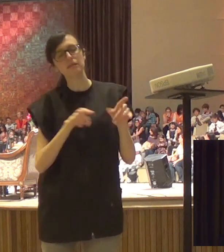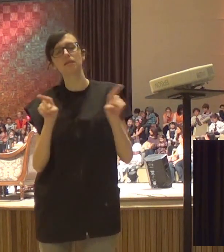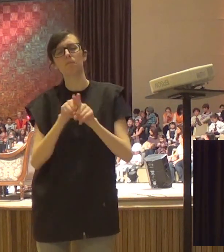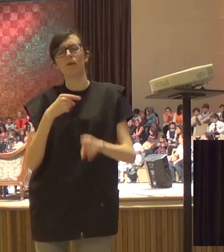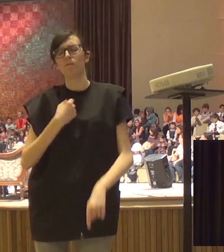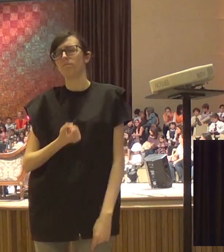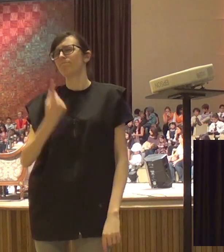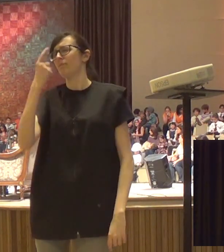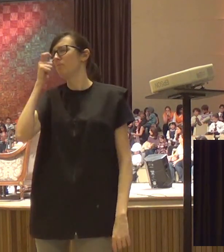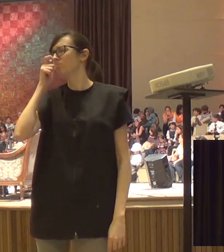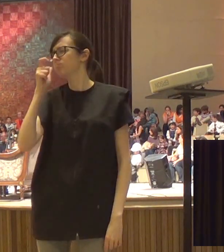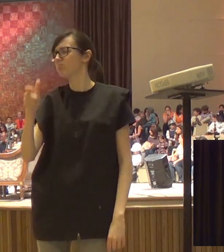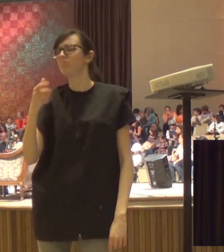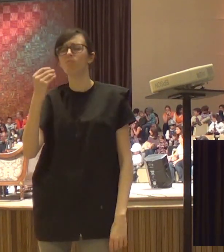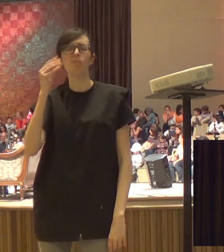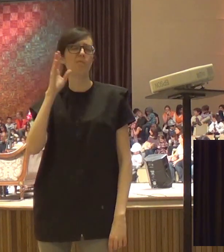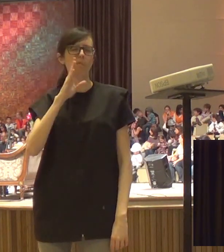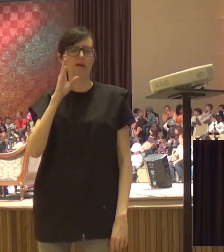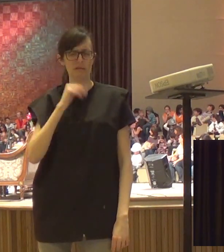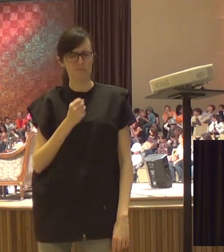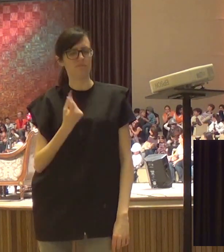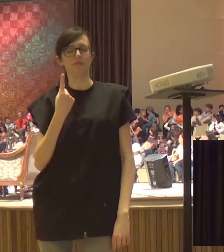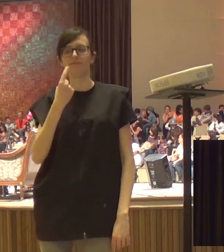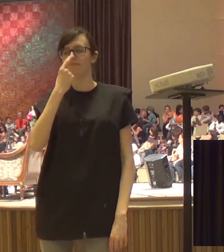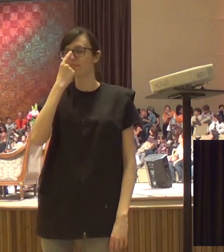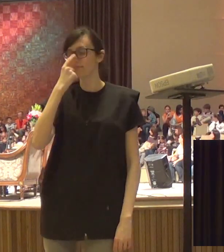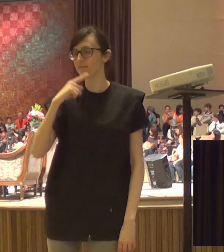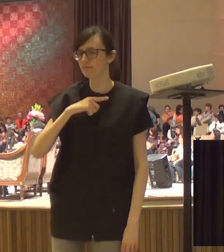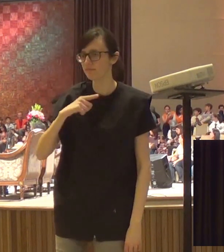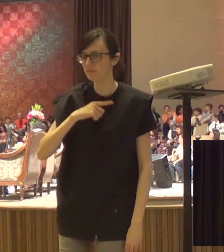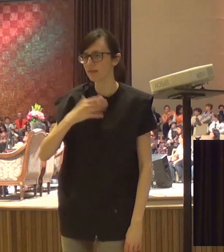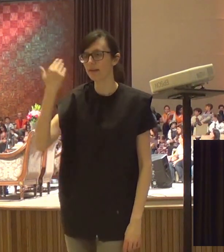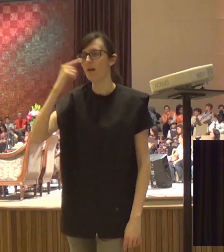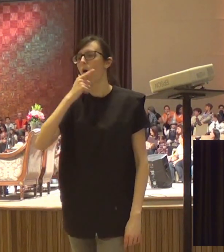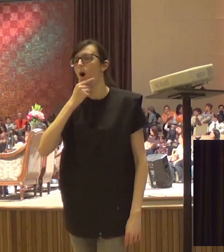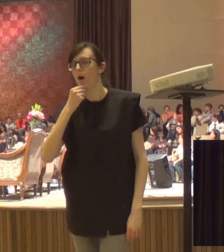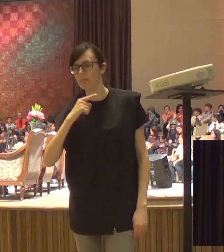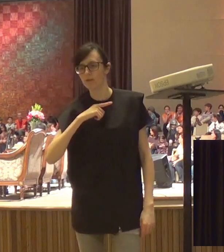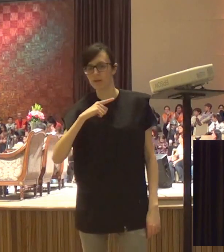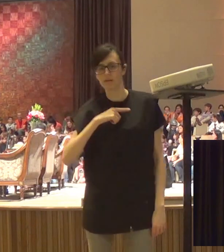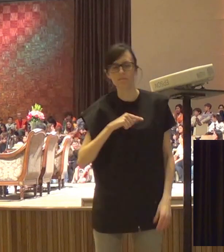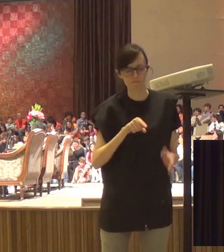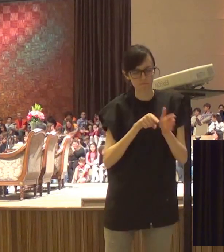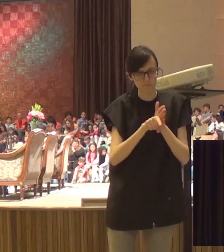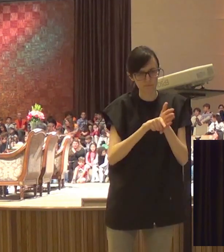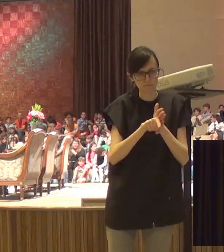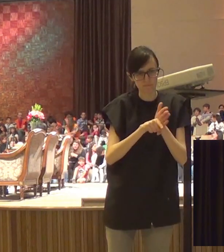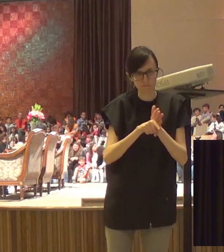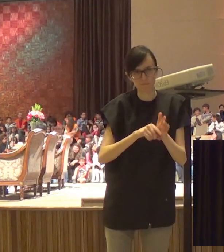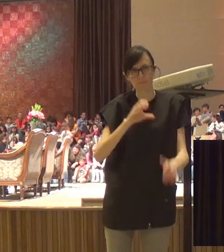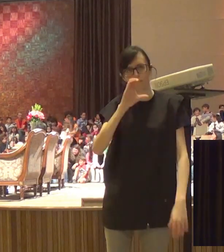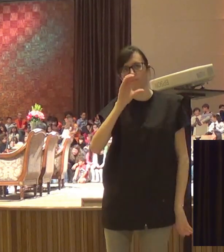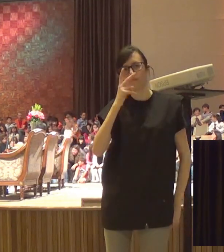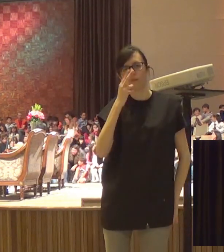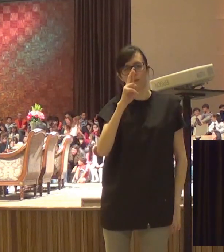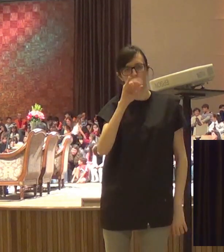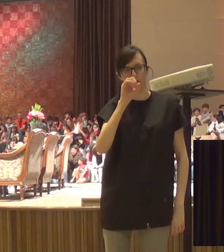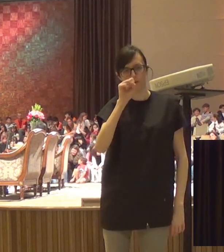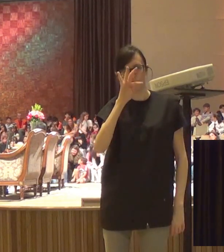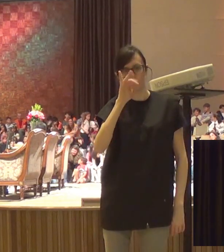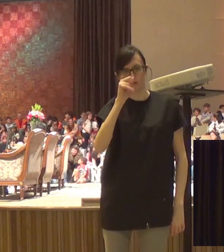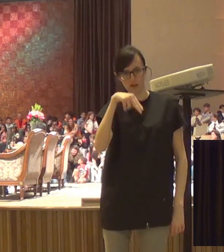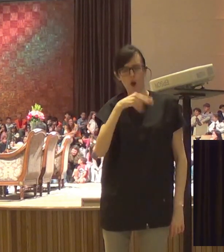interessante pesquisando sobre esse assunto. Tem um pesquisador, um sociólogo, chama Christian Smith, nos Estados Unidos,